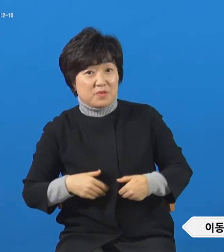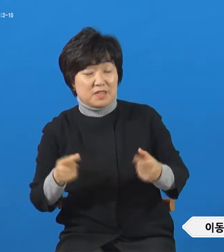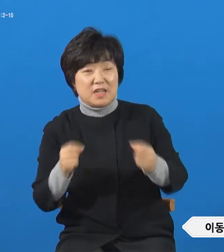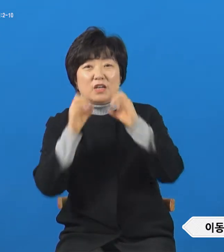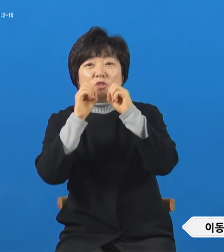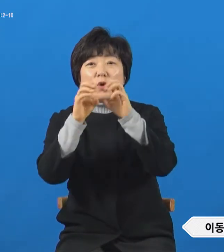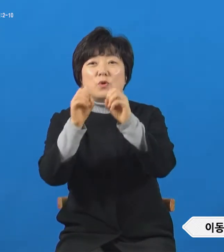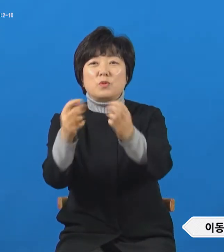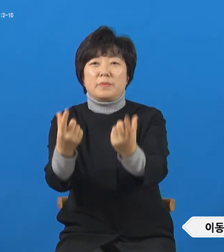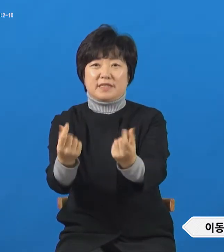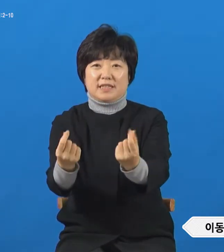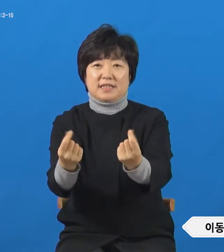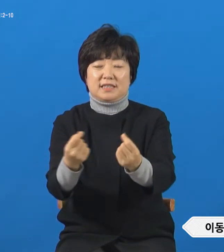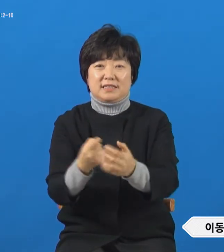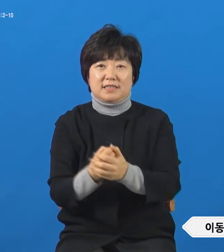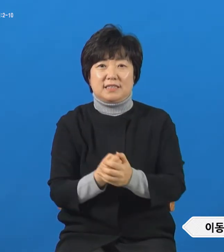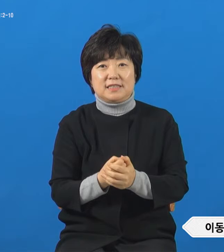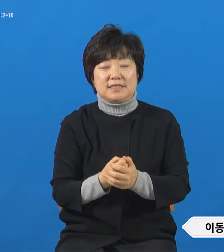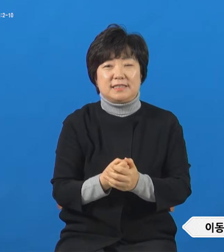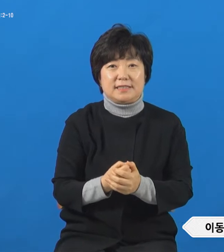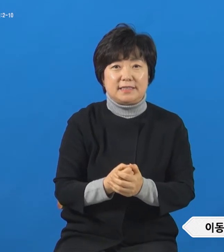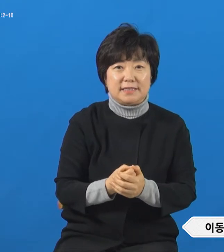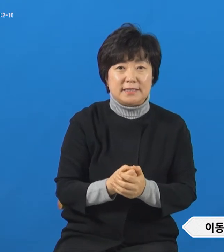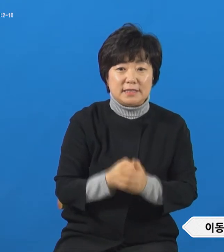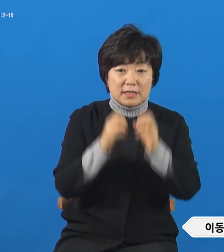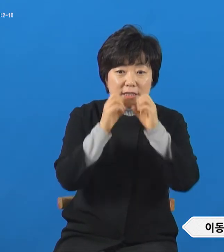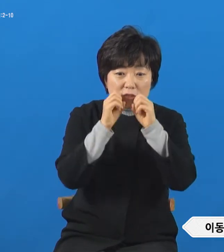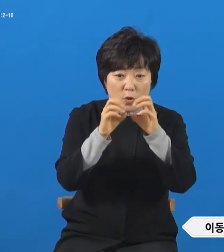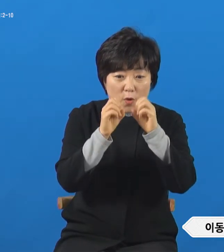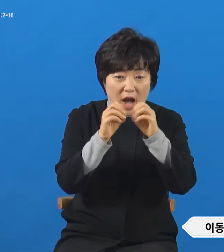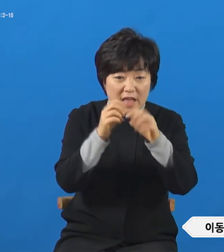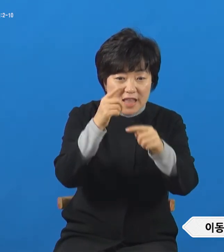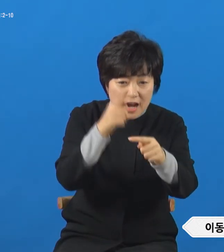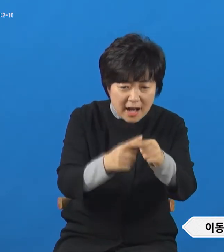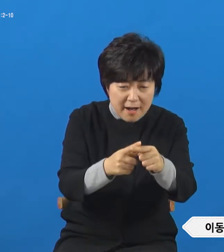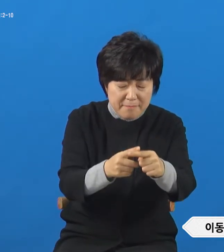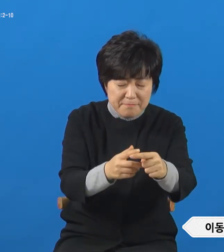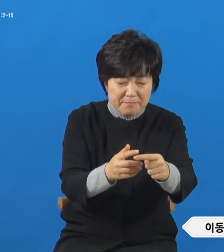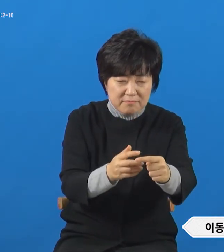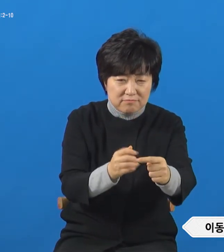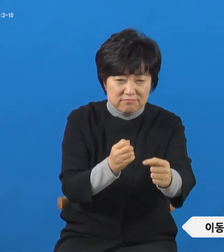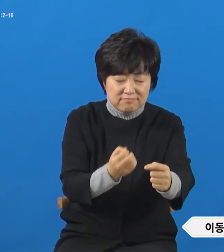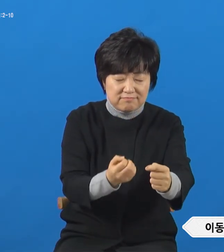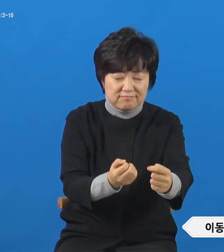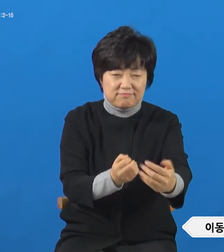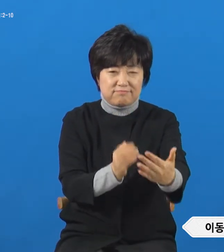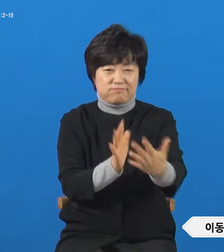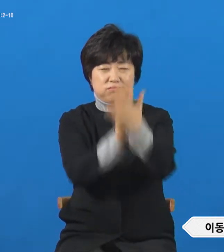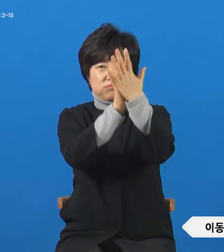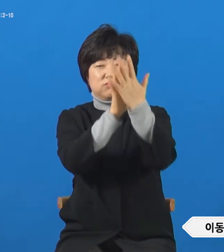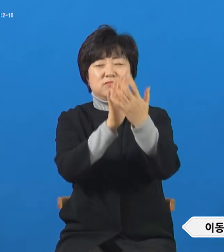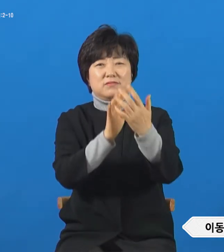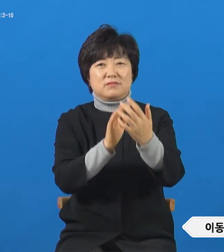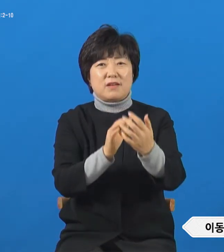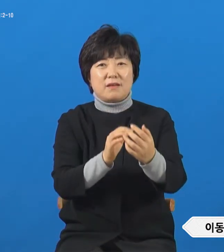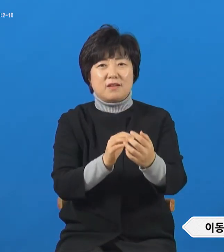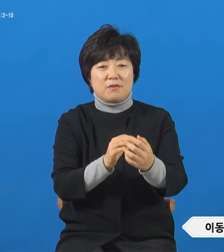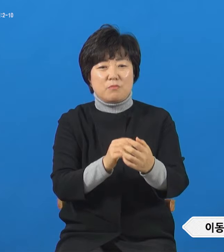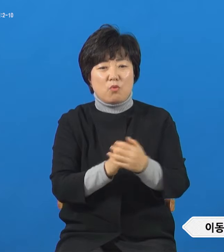생각합니다. 선교가 우리에게 여러 가지로 어려움을 가져다 주었다면 이제는 좀 더 지혜로운